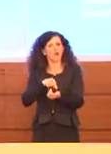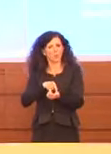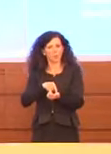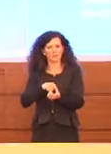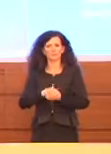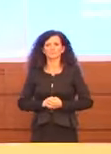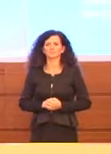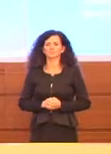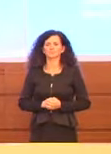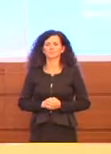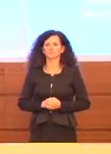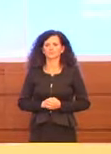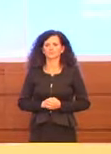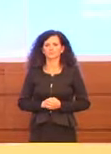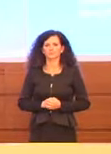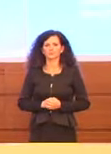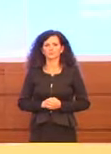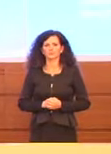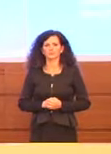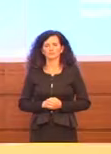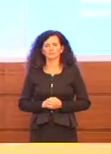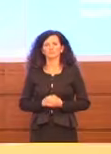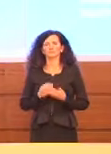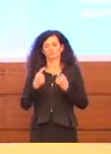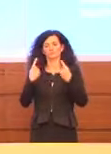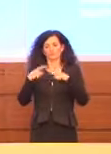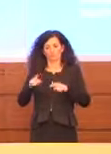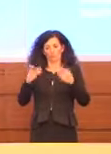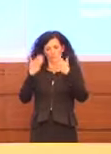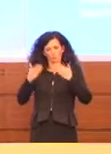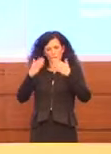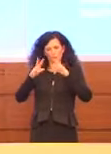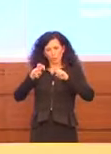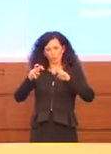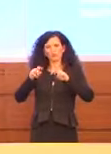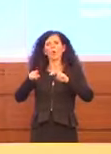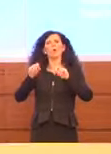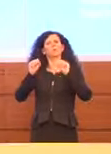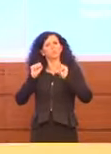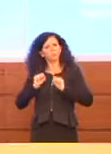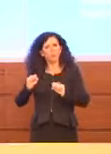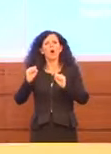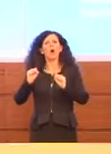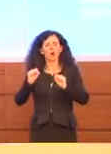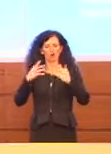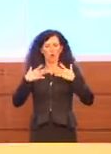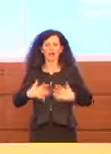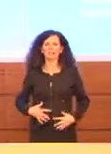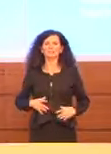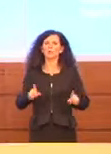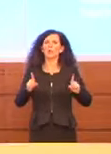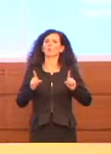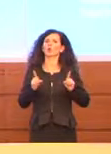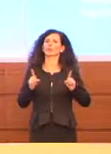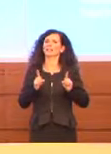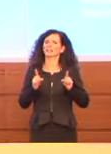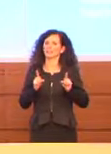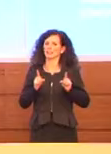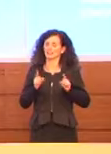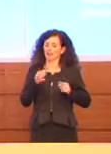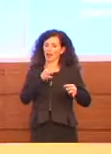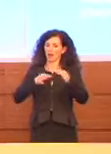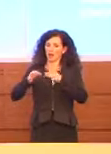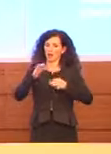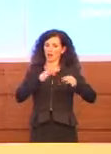questo è diciamo il presupposto per sviluppare un unità protettiva che questo sia un immunità protettiva non è